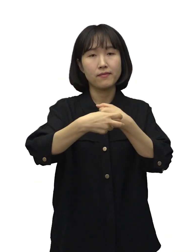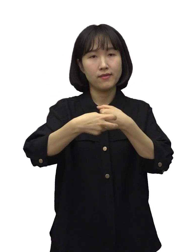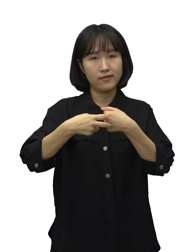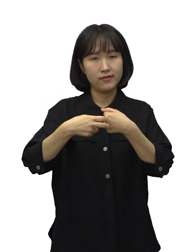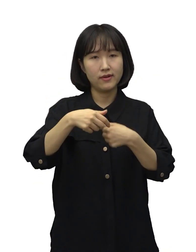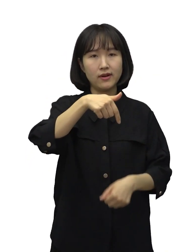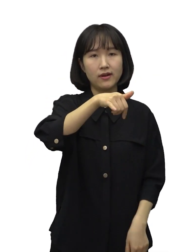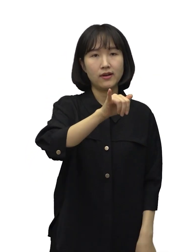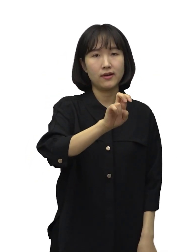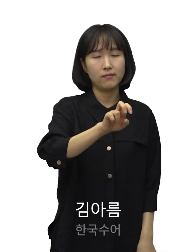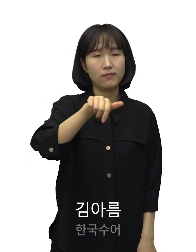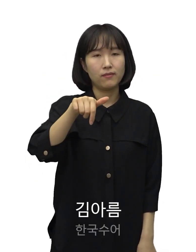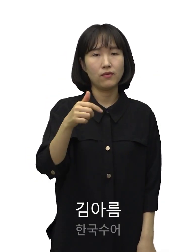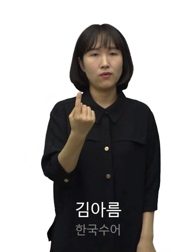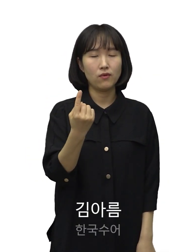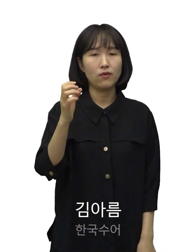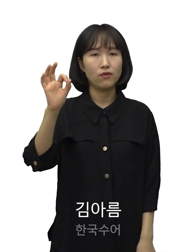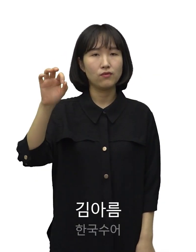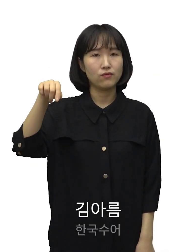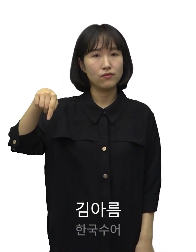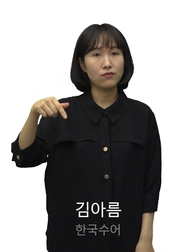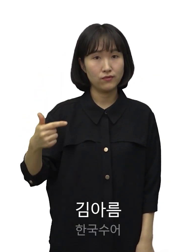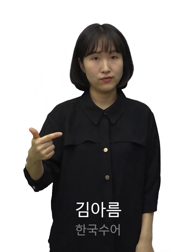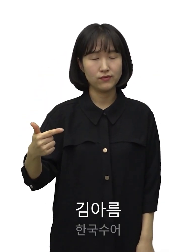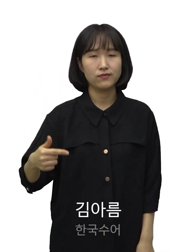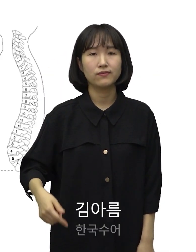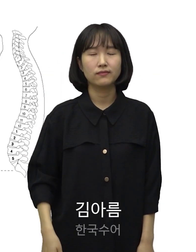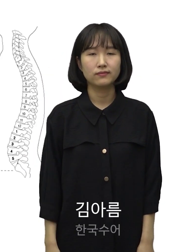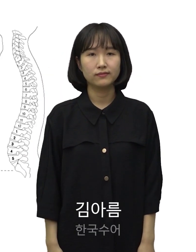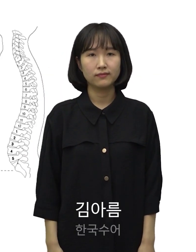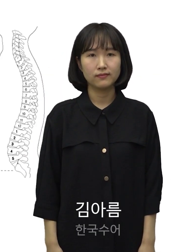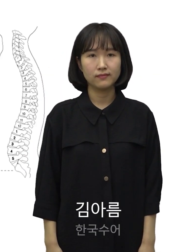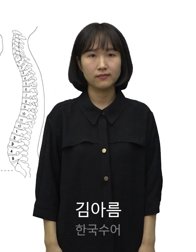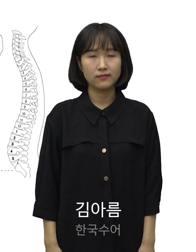진행할 강원대학교 병원의 김고은이라고 합니다.